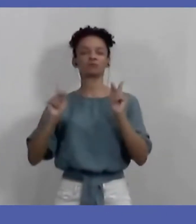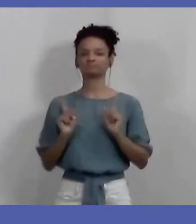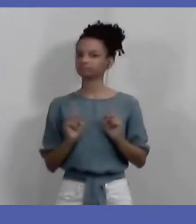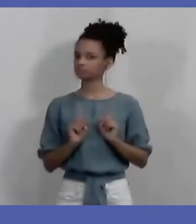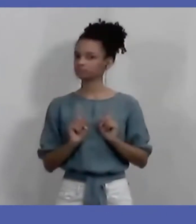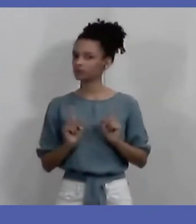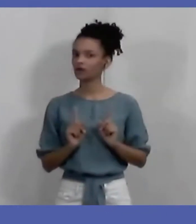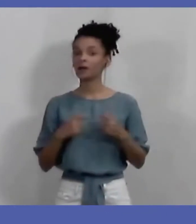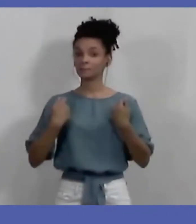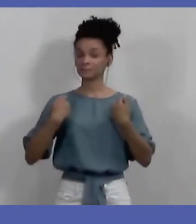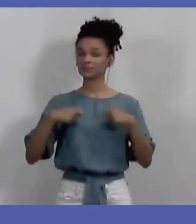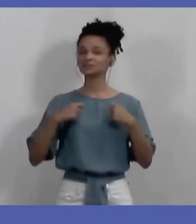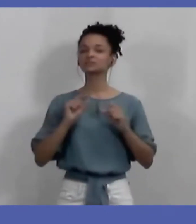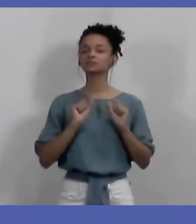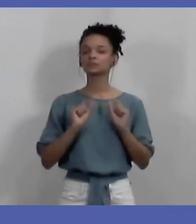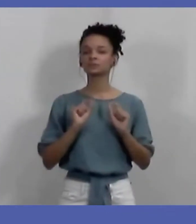que